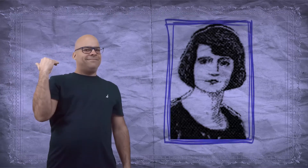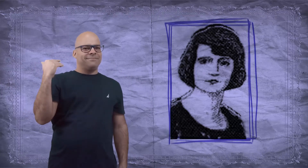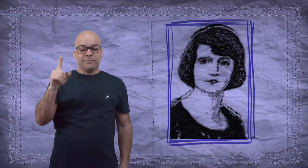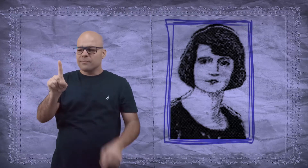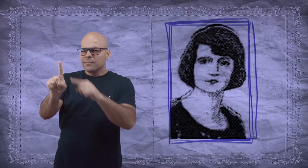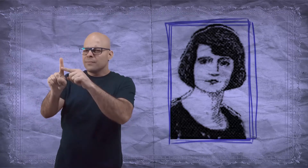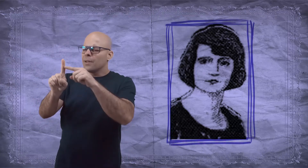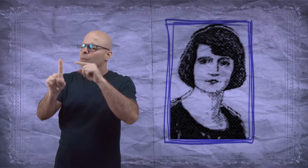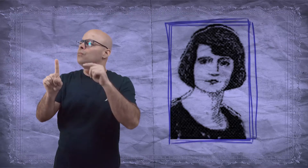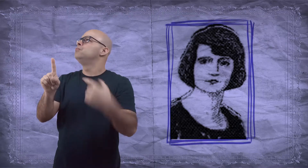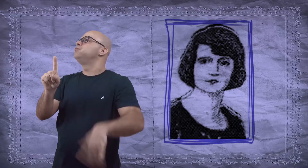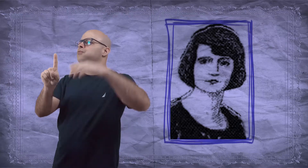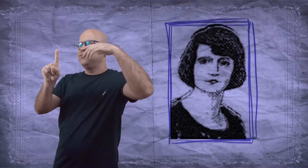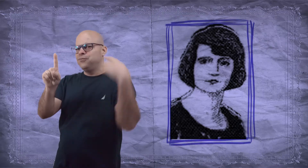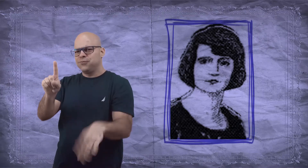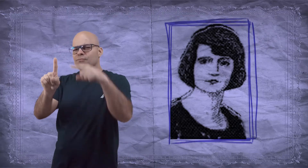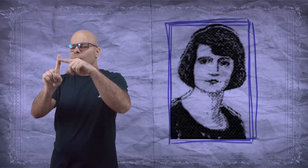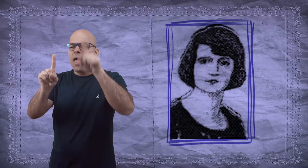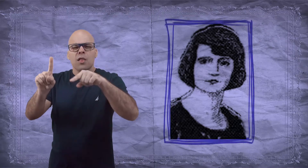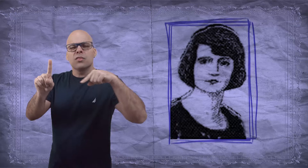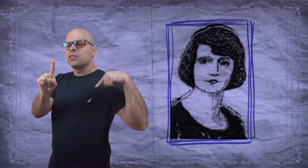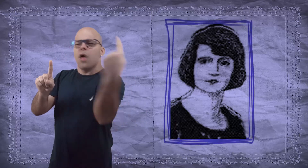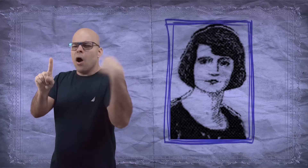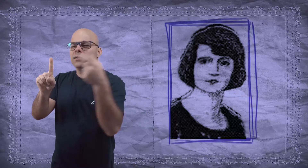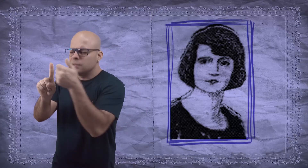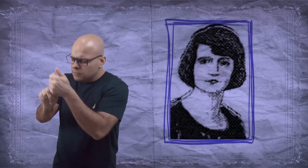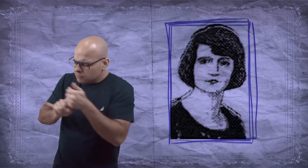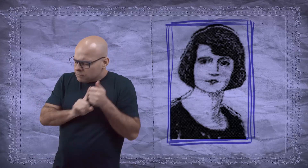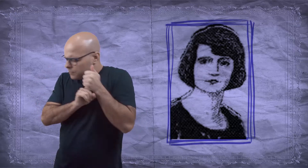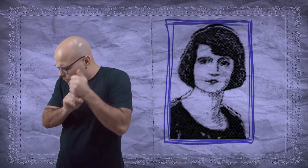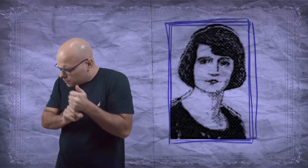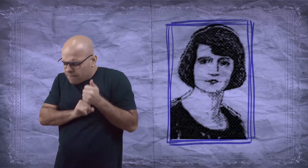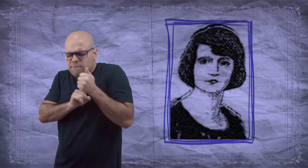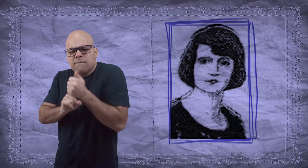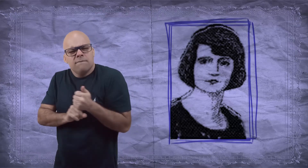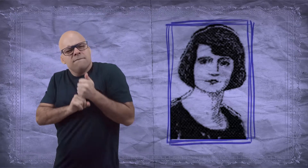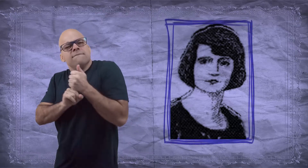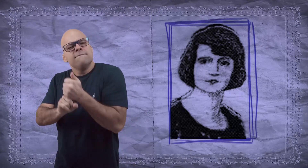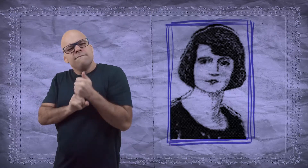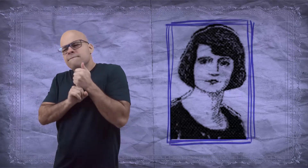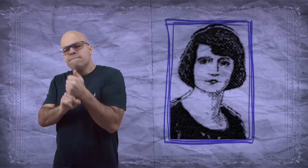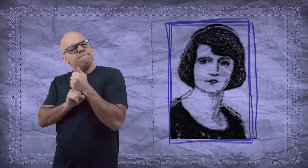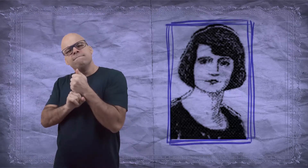sinais. E Louise é a nossa companheira francesa.